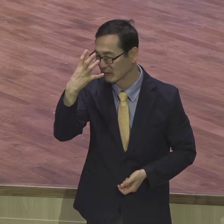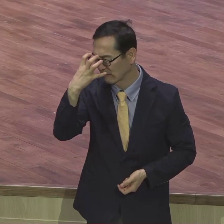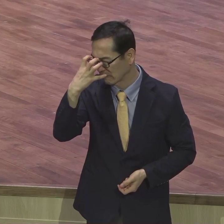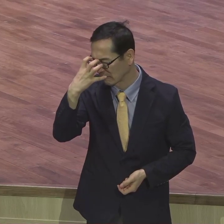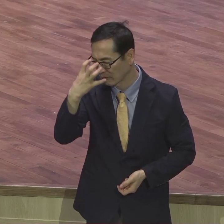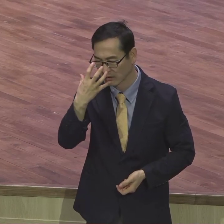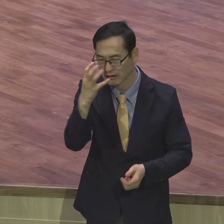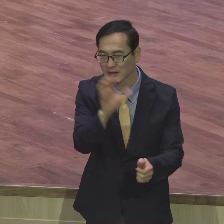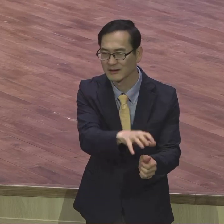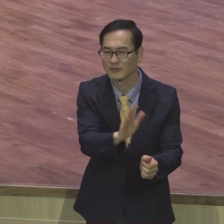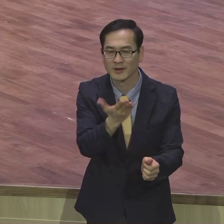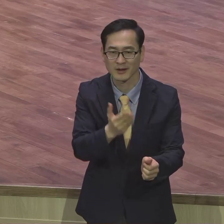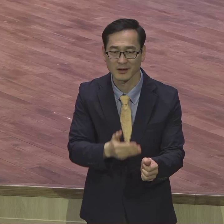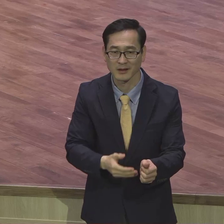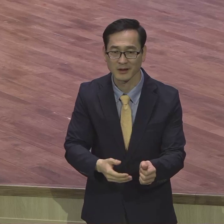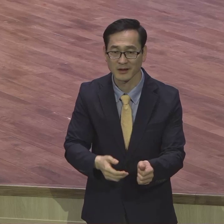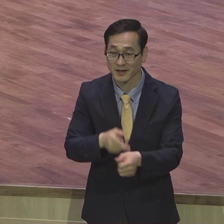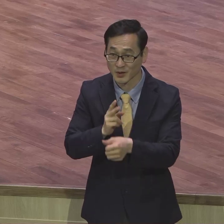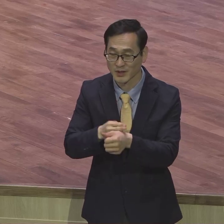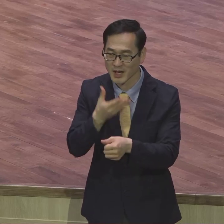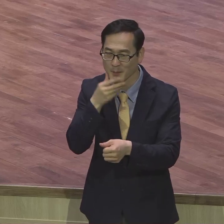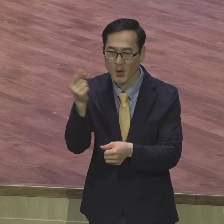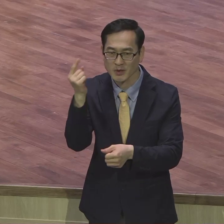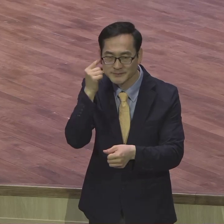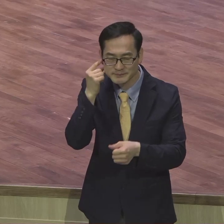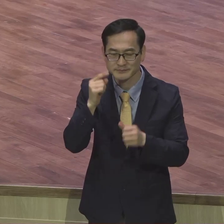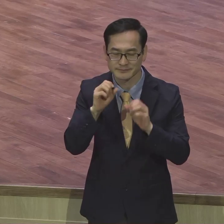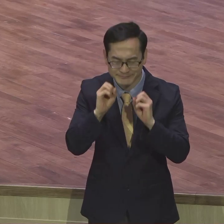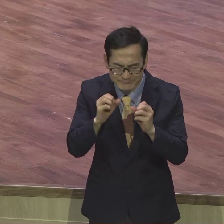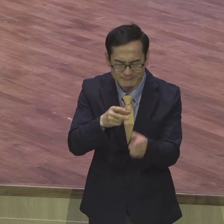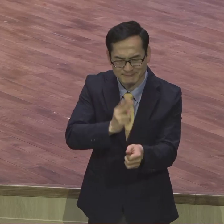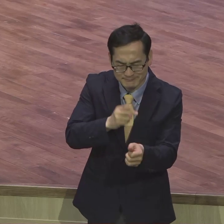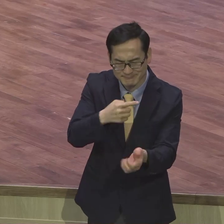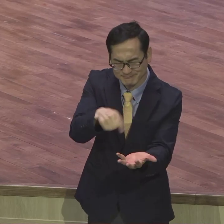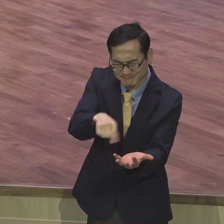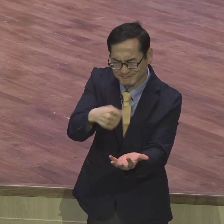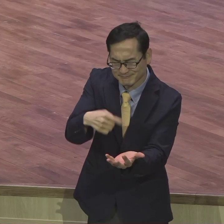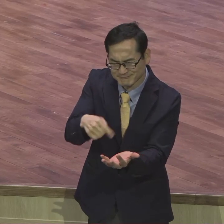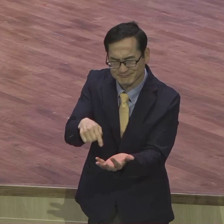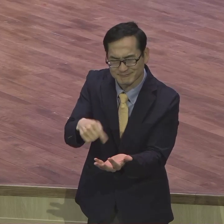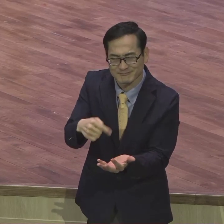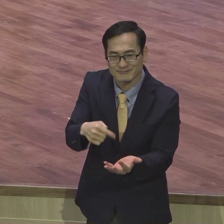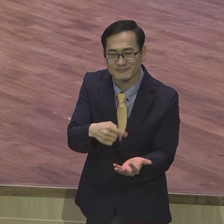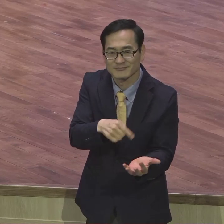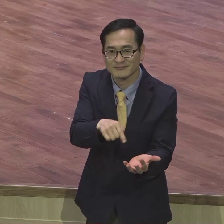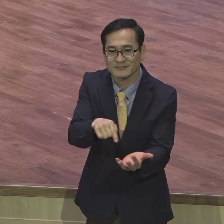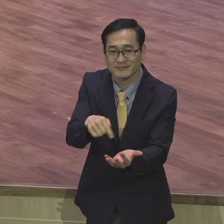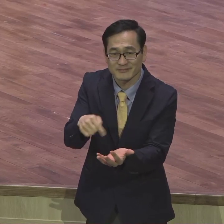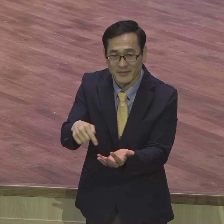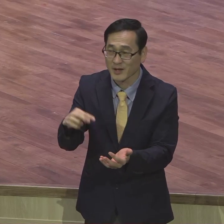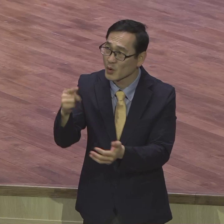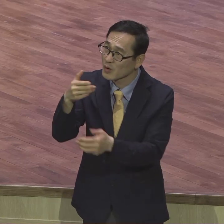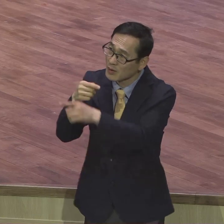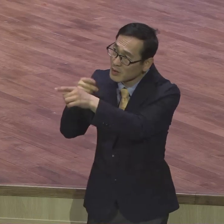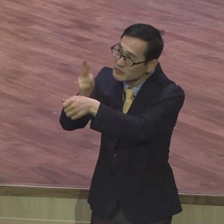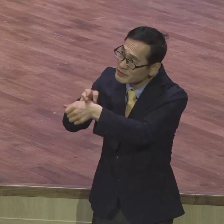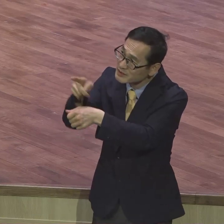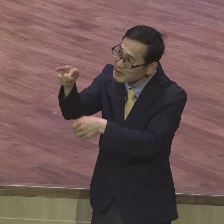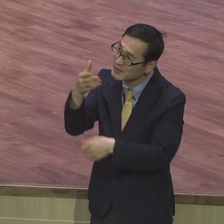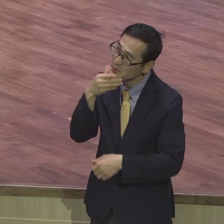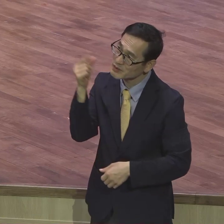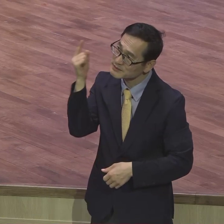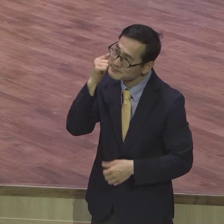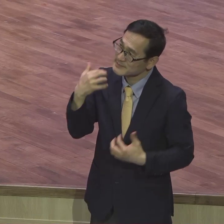교사가 뭐 함부로 입에서 복음 말하면서도 복음 누리냐 못 누리냐 알거든요. 아이들이 안다고요. 우리 선생님은